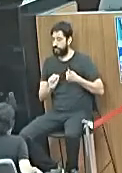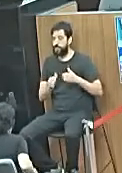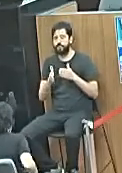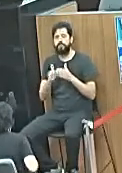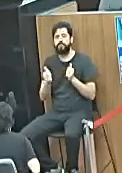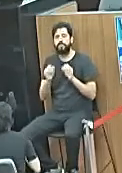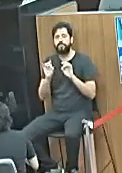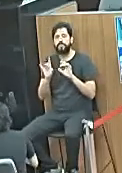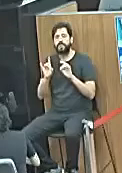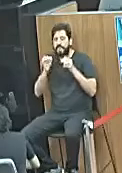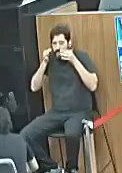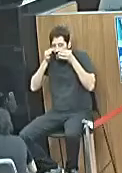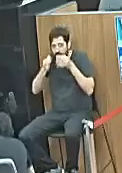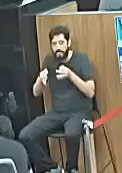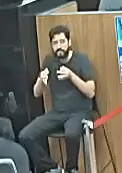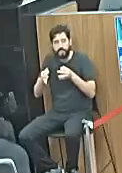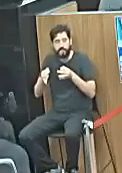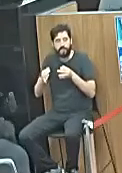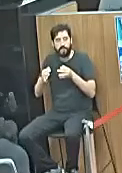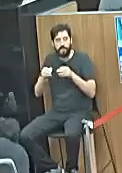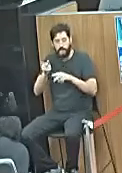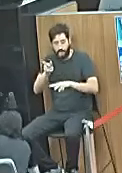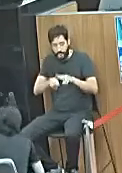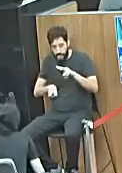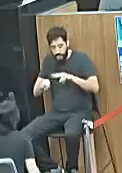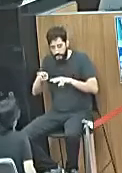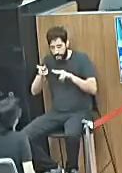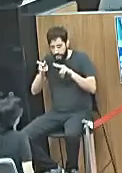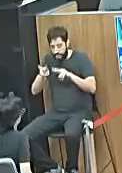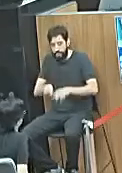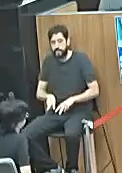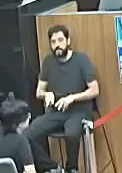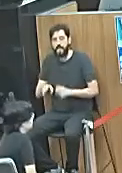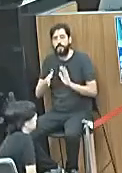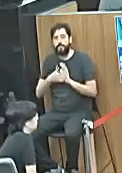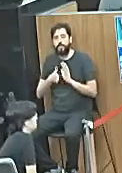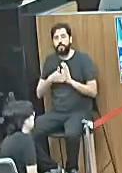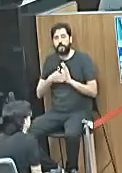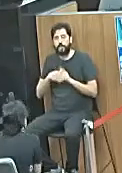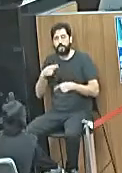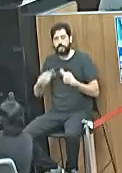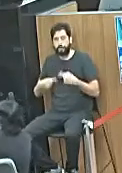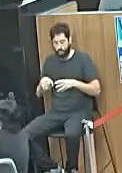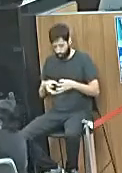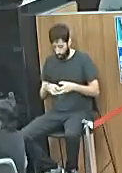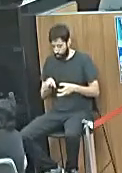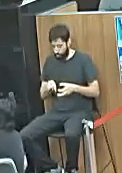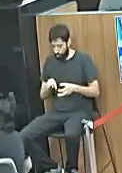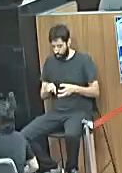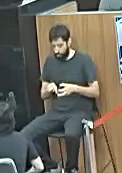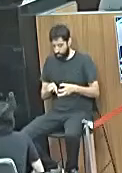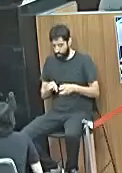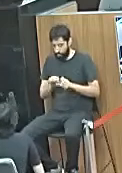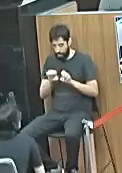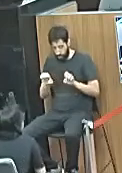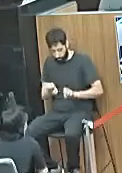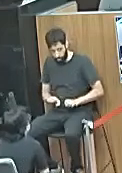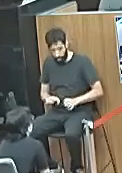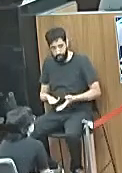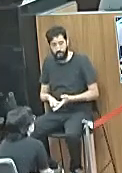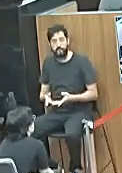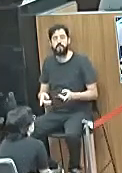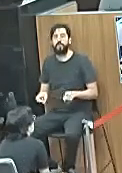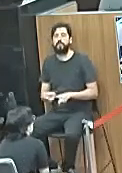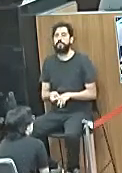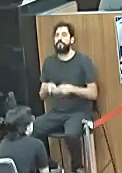especial atenção dos senhores ao analisar as propostas discutidas por esse grupo de infraestrutura e